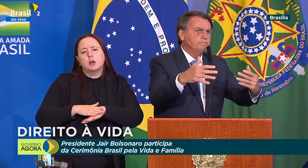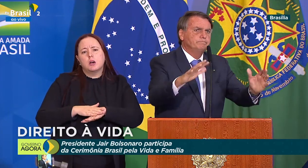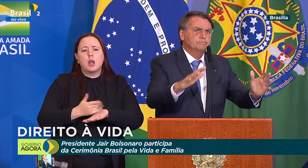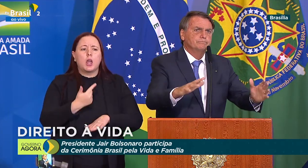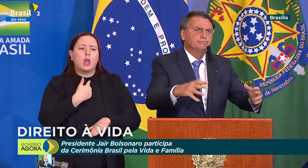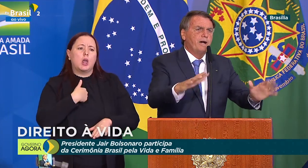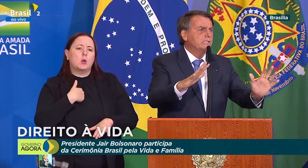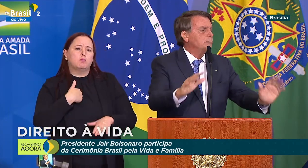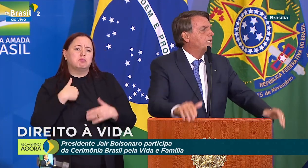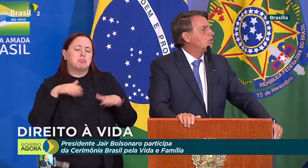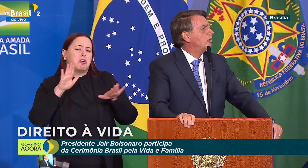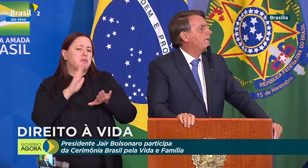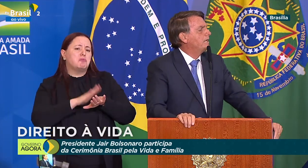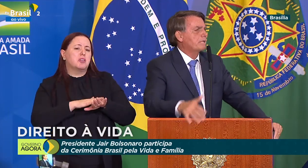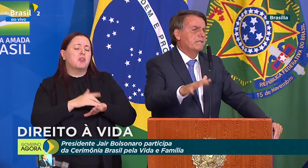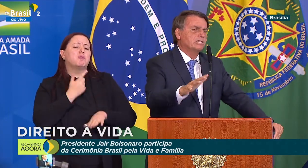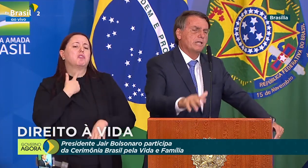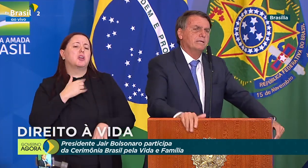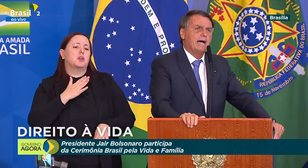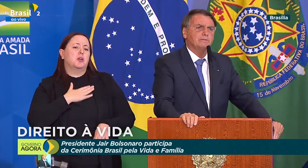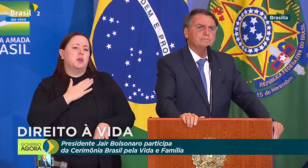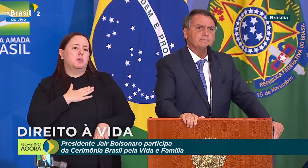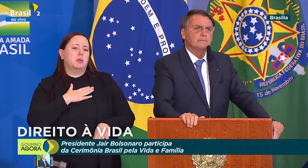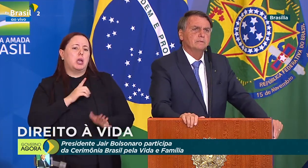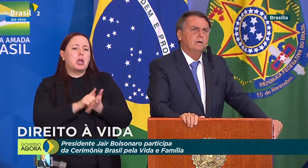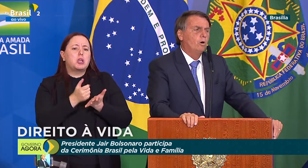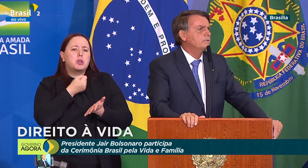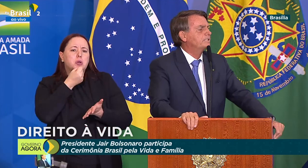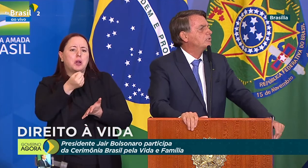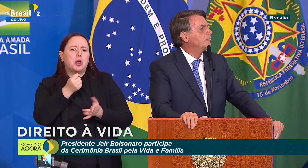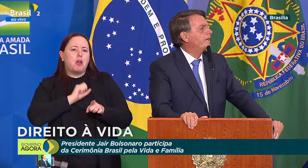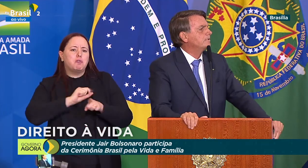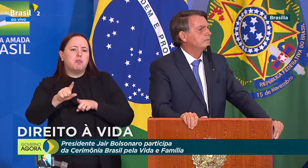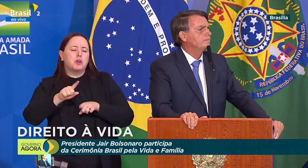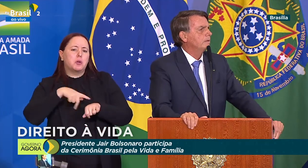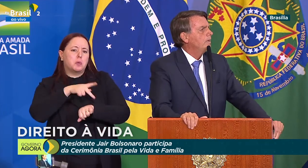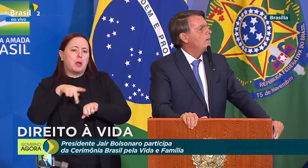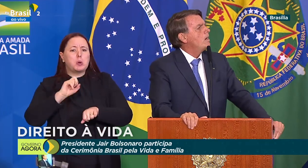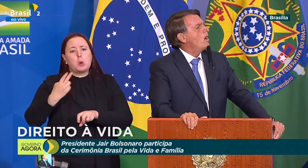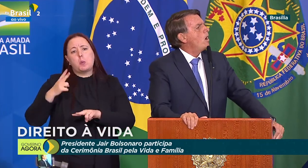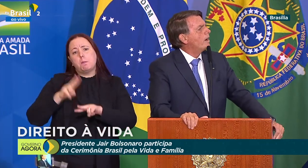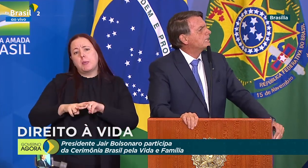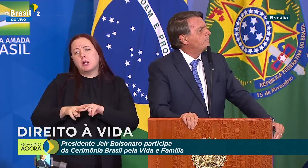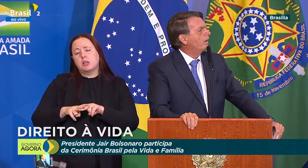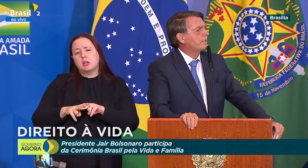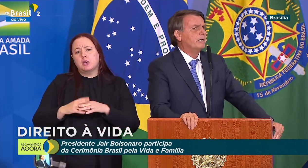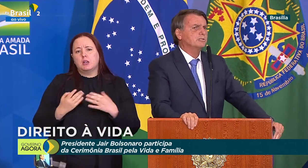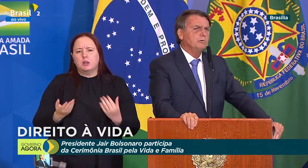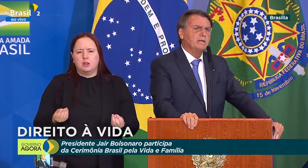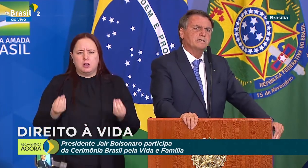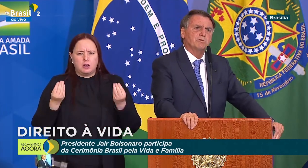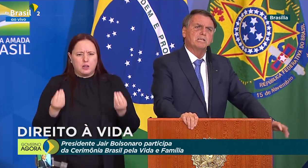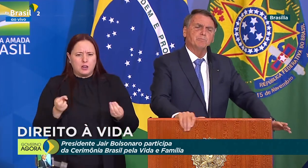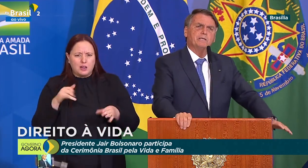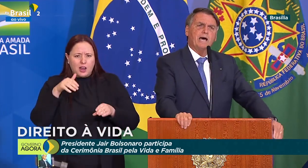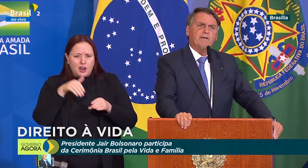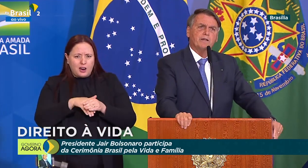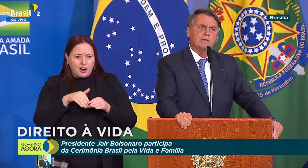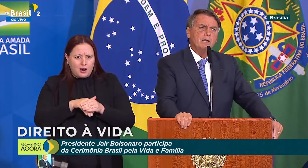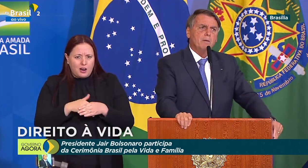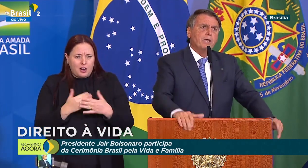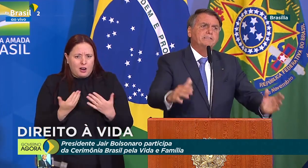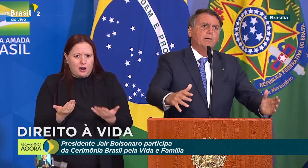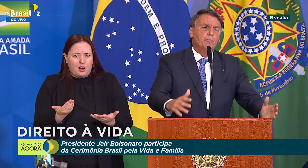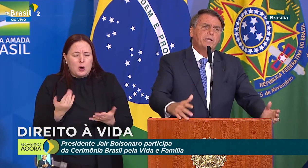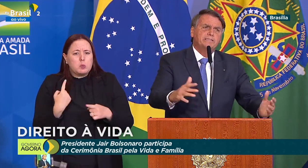e eu faço com que jornalistas e gelado ou seja um preso oras bolas se as urnas são